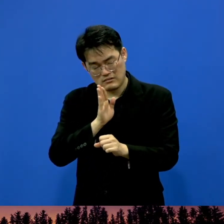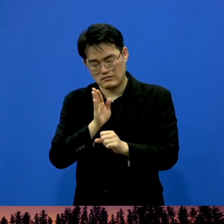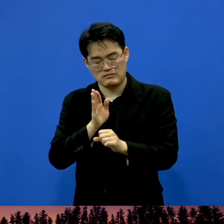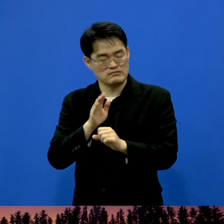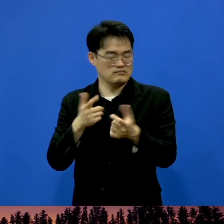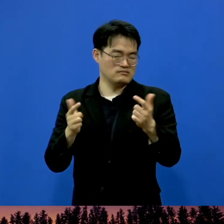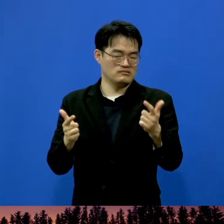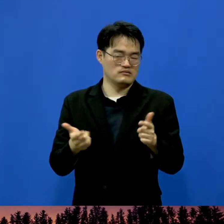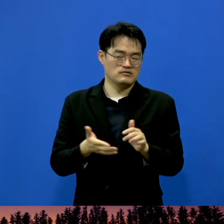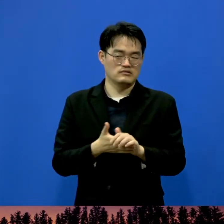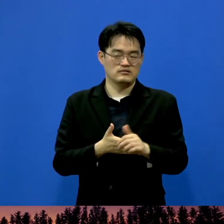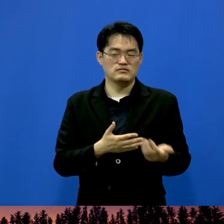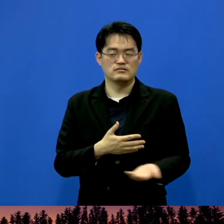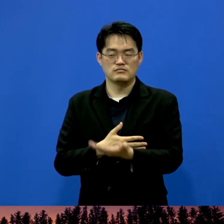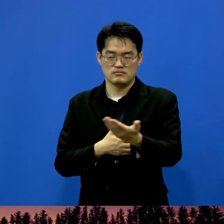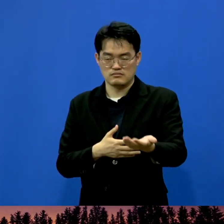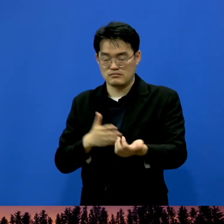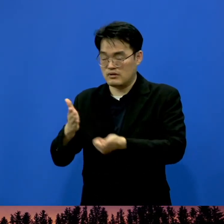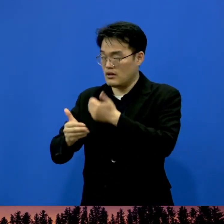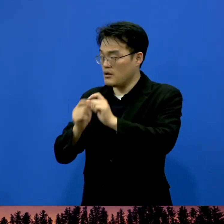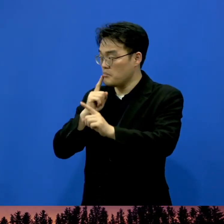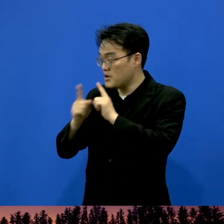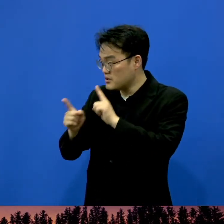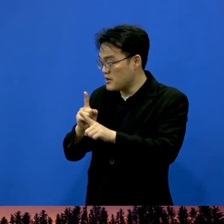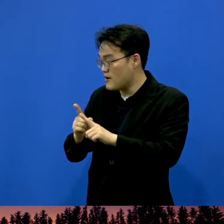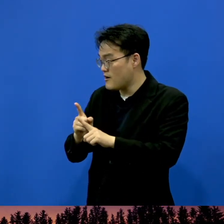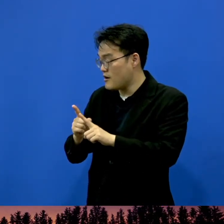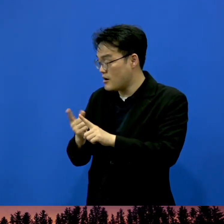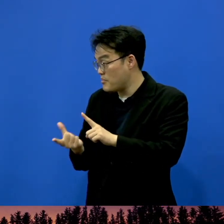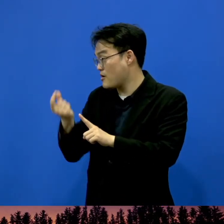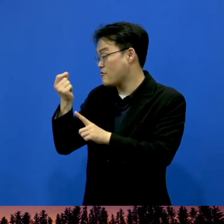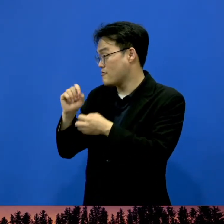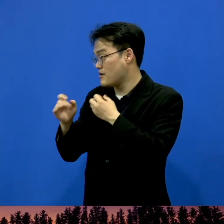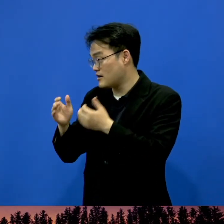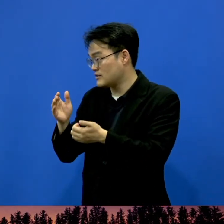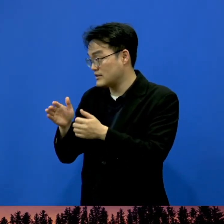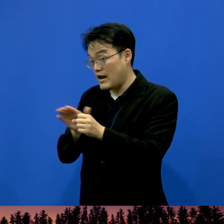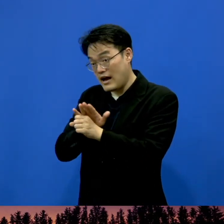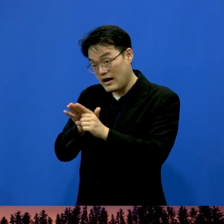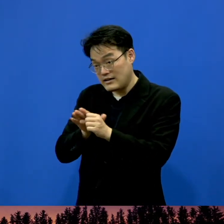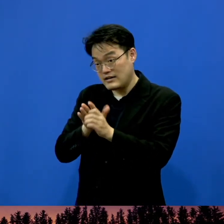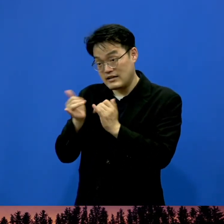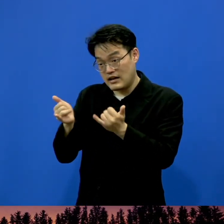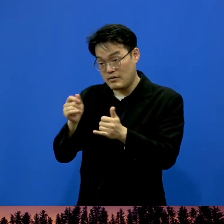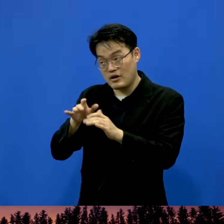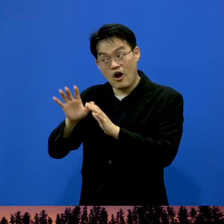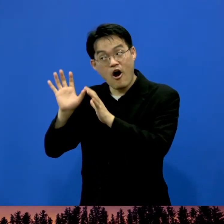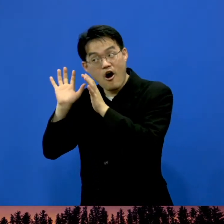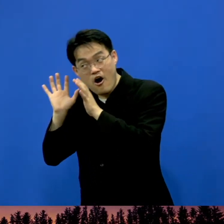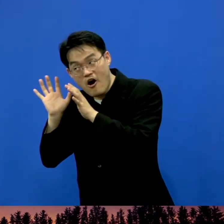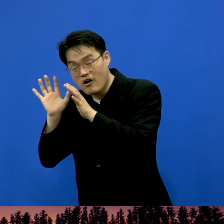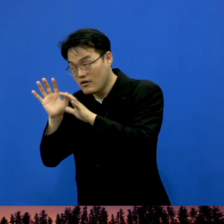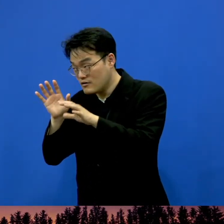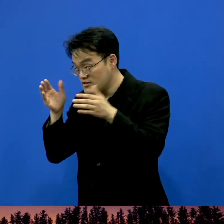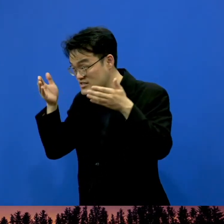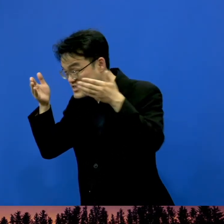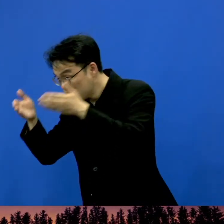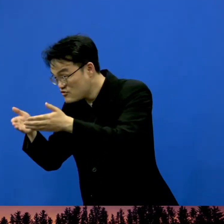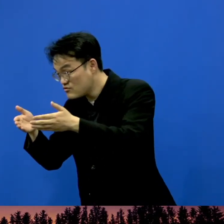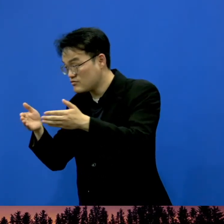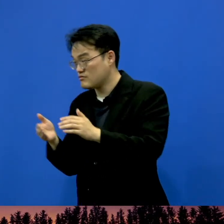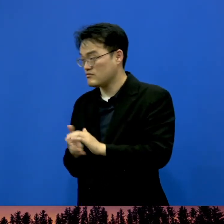기다리고 그 말씀에 적극적으로 반응하는 거, 사랑하는 사람의 이야기에 귀를 기울이잖아요. 성경은 하나님 우리를 사랑하시는 이야기로 꽉 차